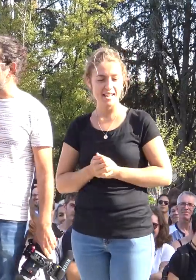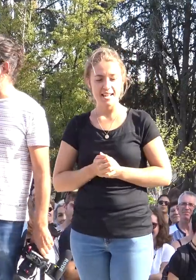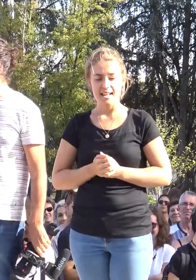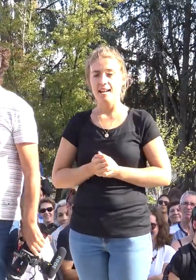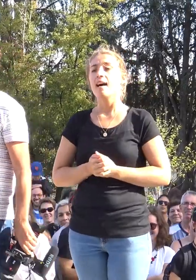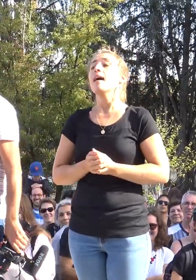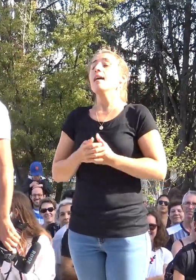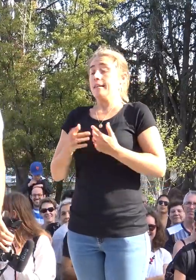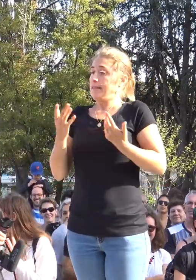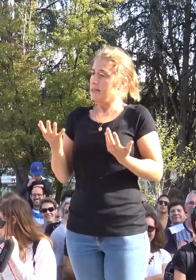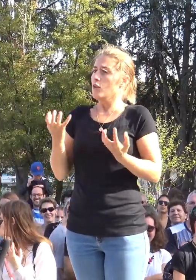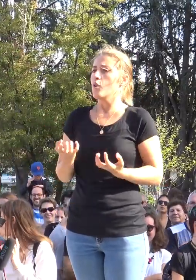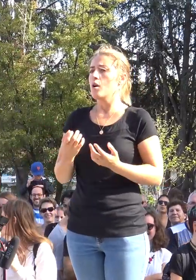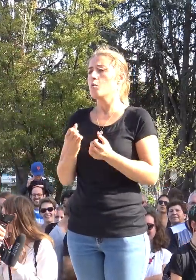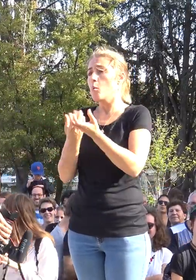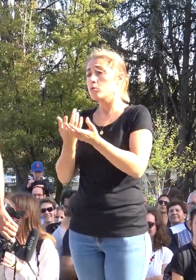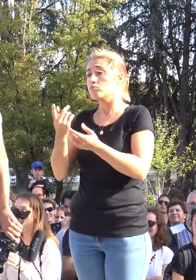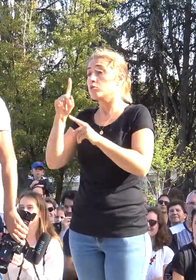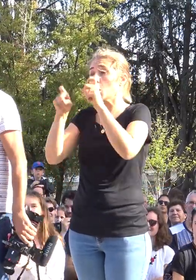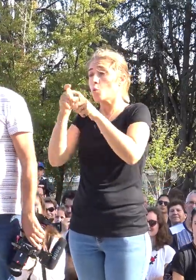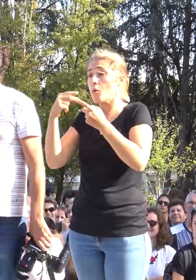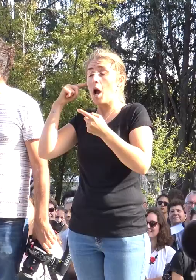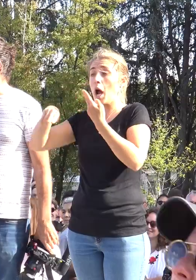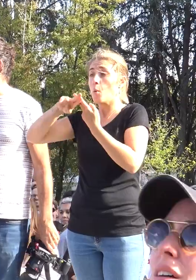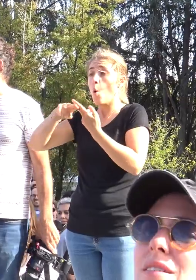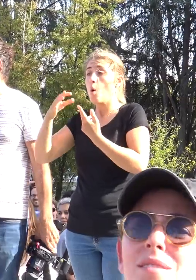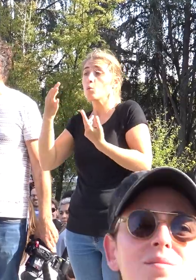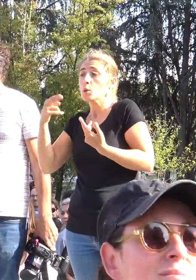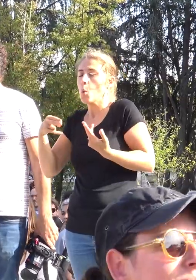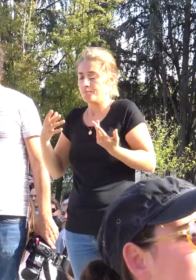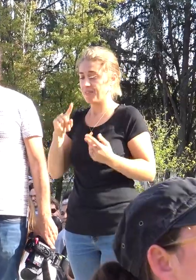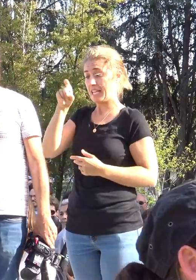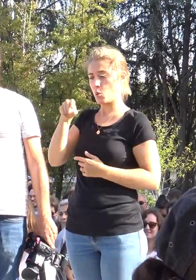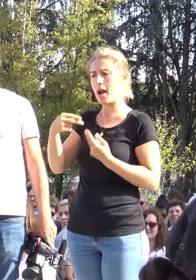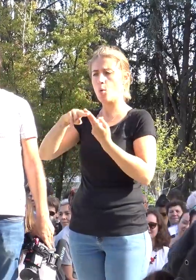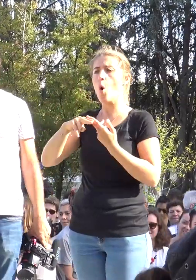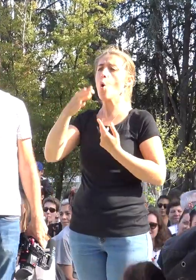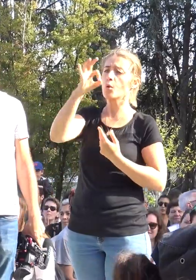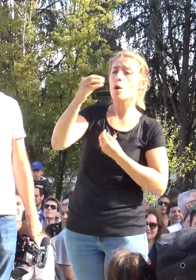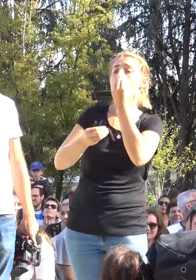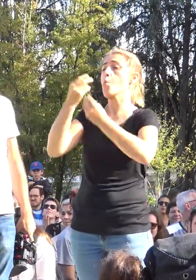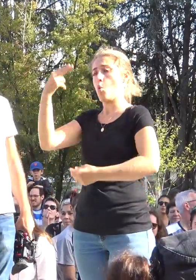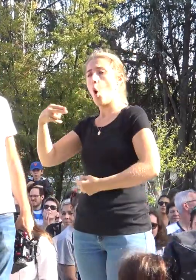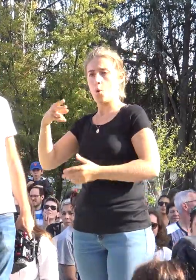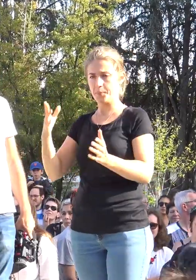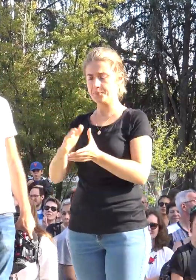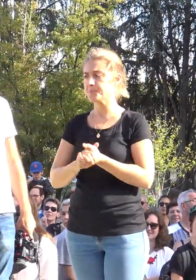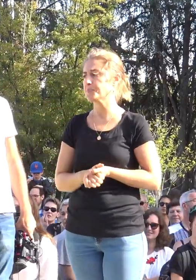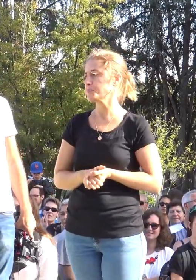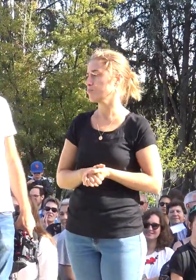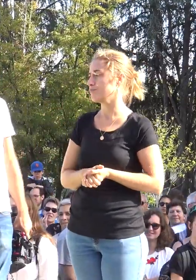Voilà, et je voulais vous proposer un petit référendum comme ça. Je voudrais vous poser une question et vous me répondez par oui ou par non.